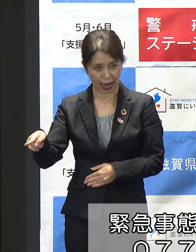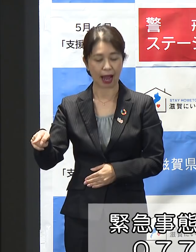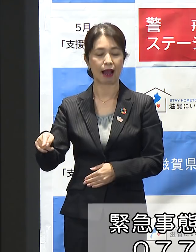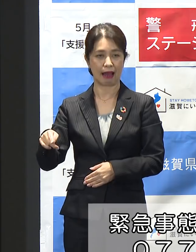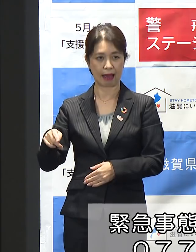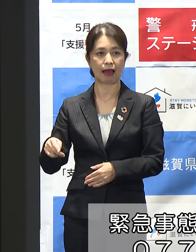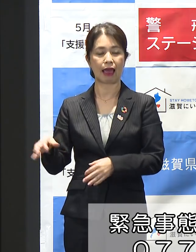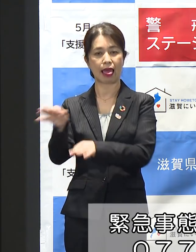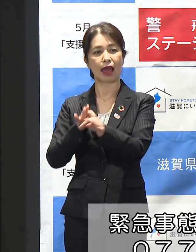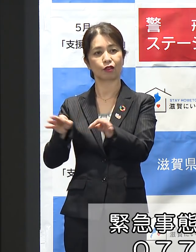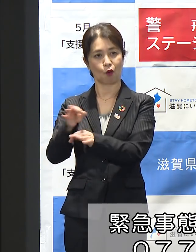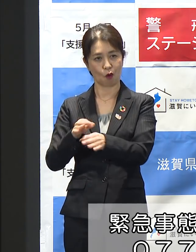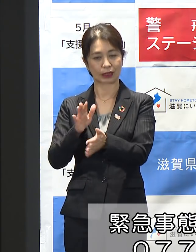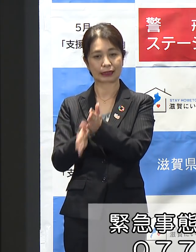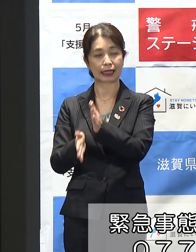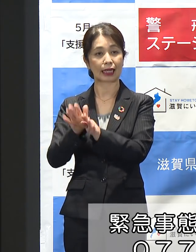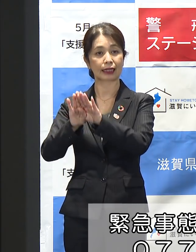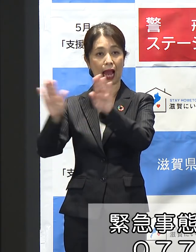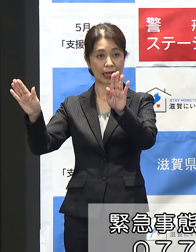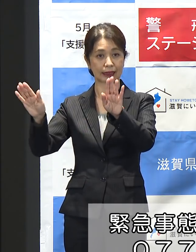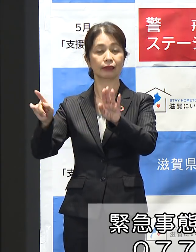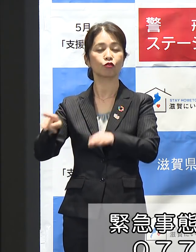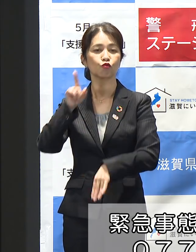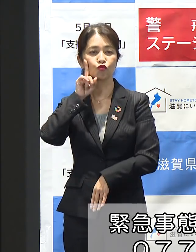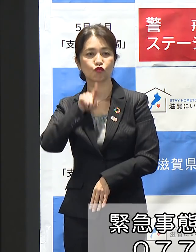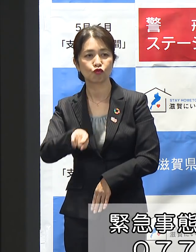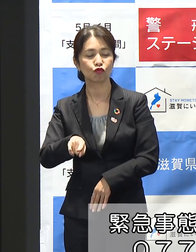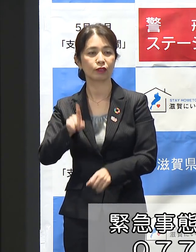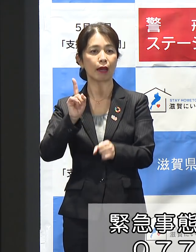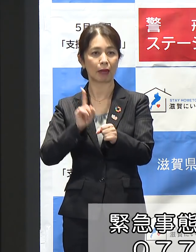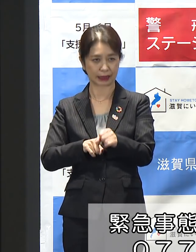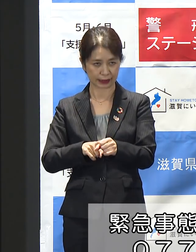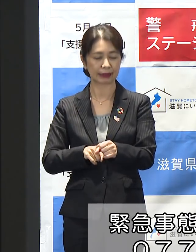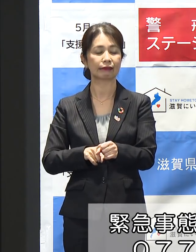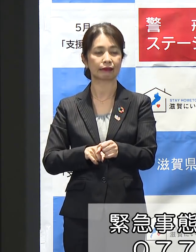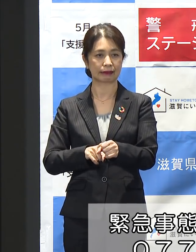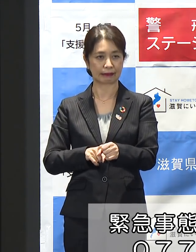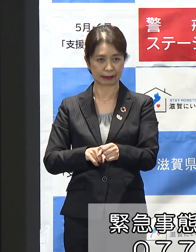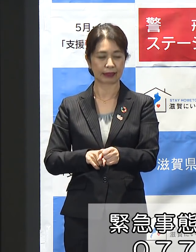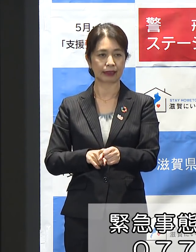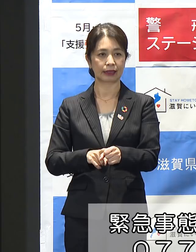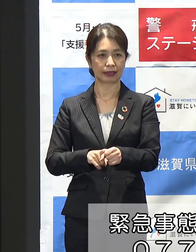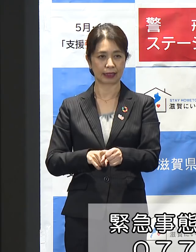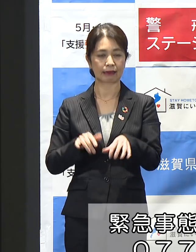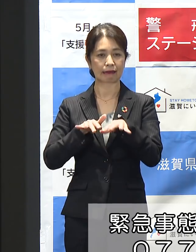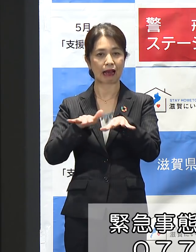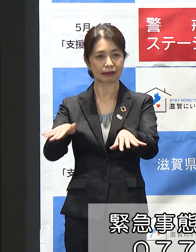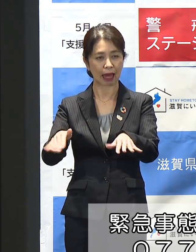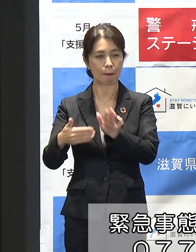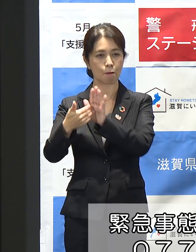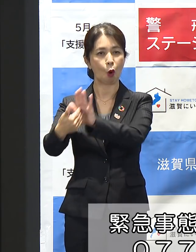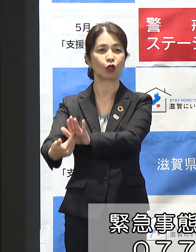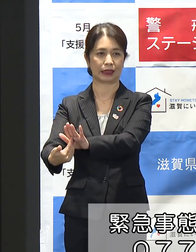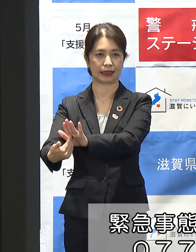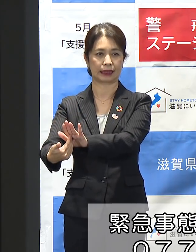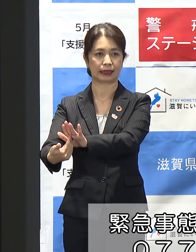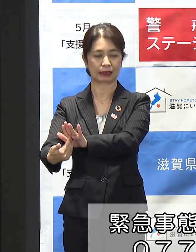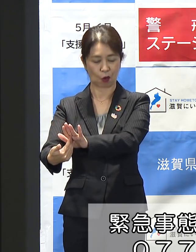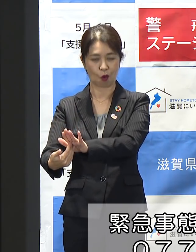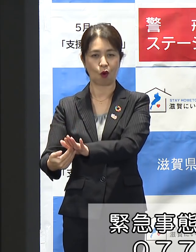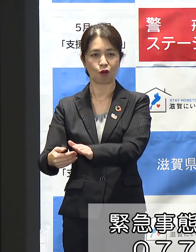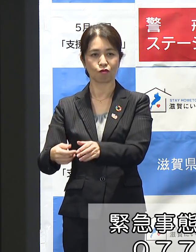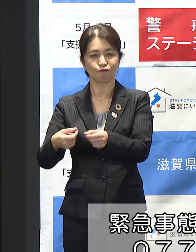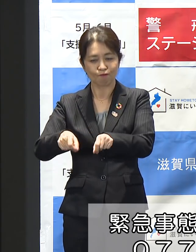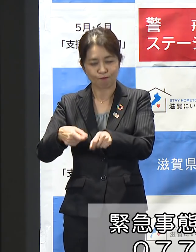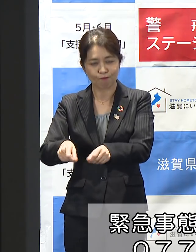営業再開していただく上で感染防止対策を寄り添いながらご説明するな